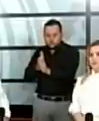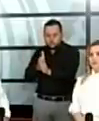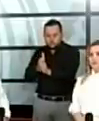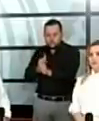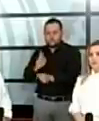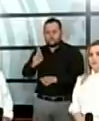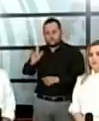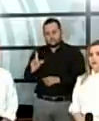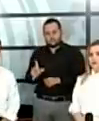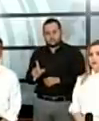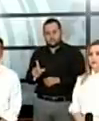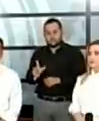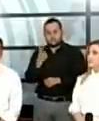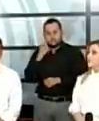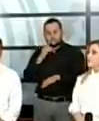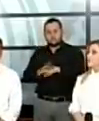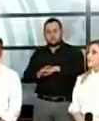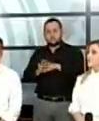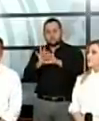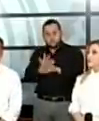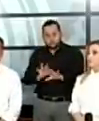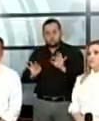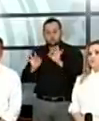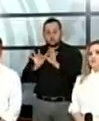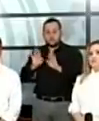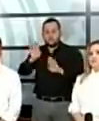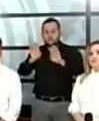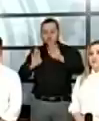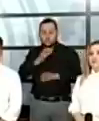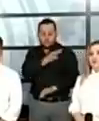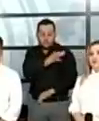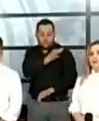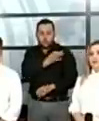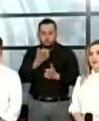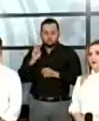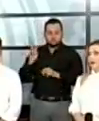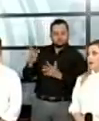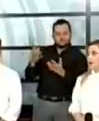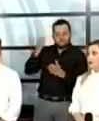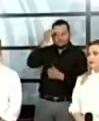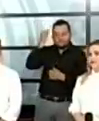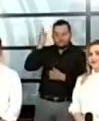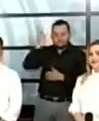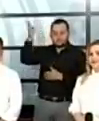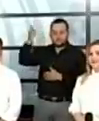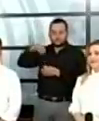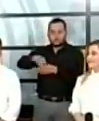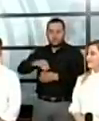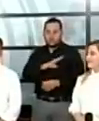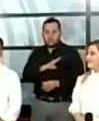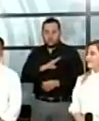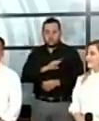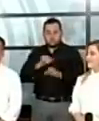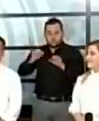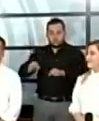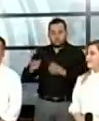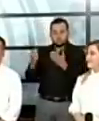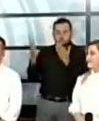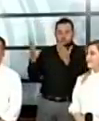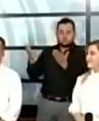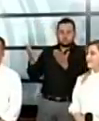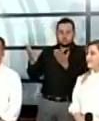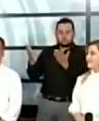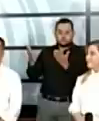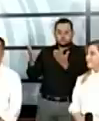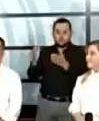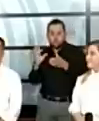del Risaralda. Sería muy importante que los candidatos que hoy quieren ser alcaldes del municipio de Pereira, en su momento cuando lo sean,